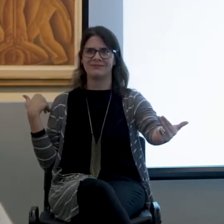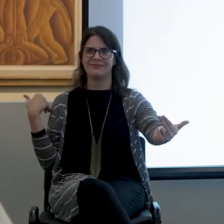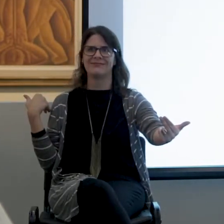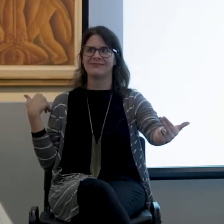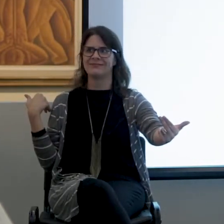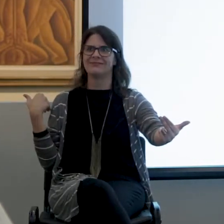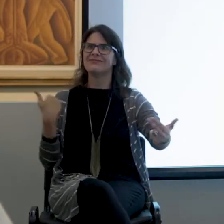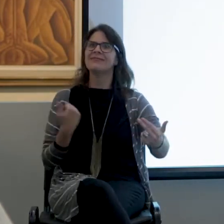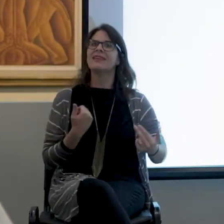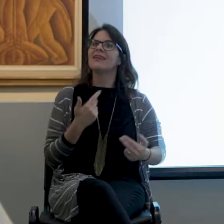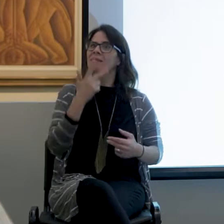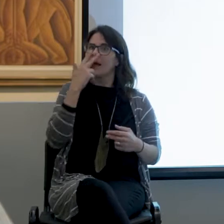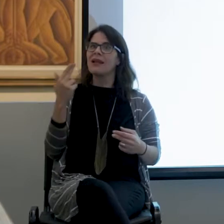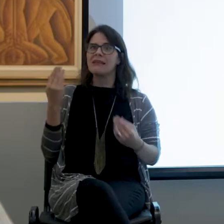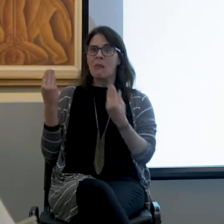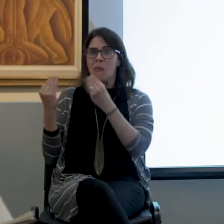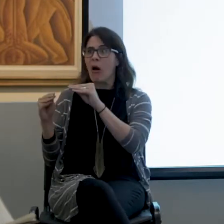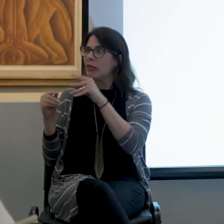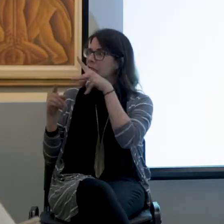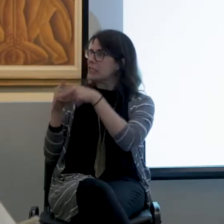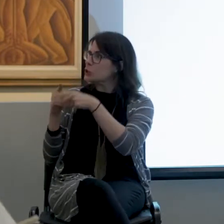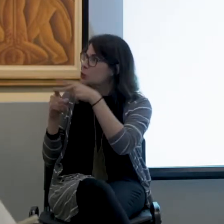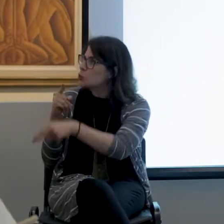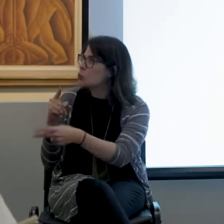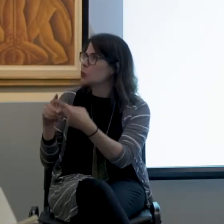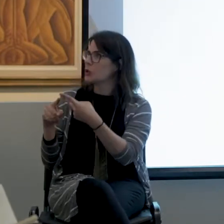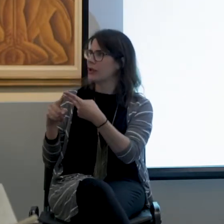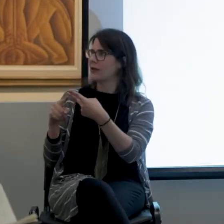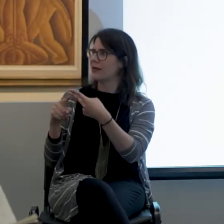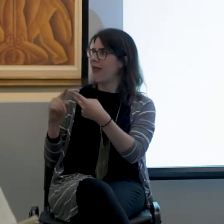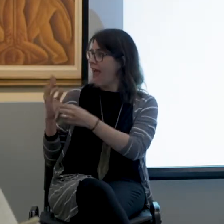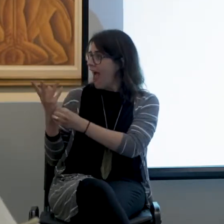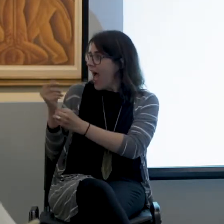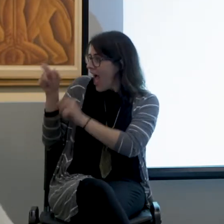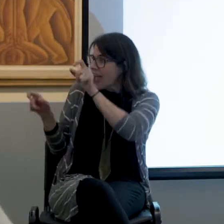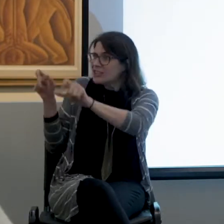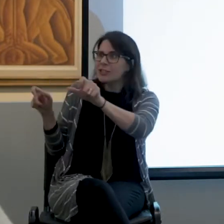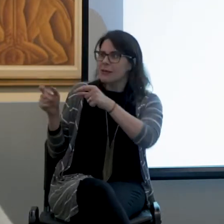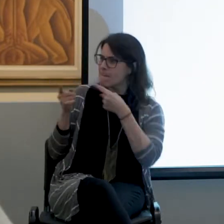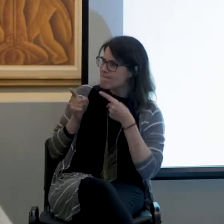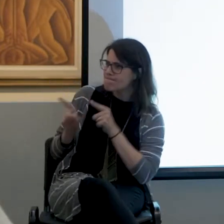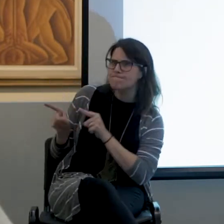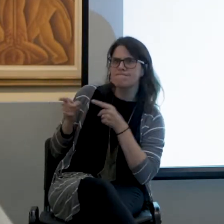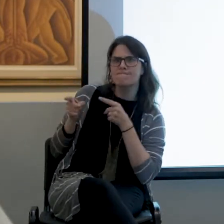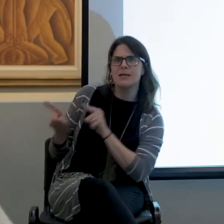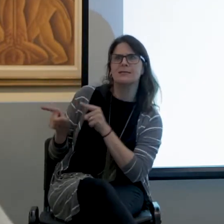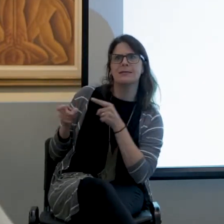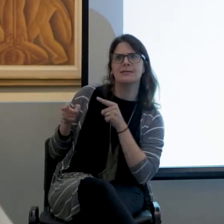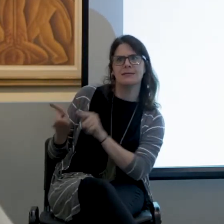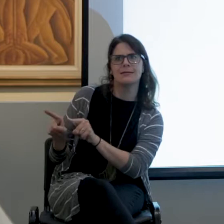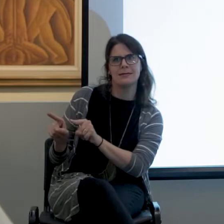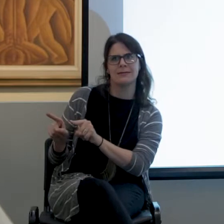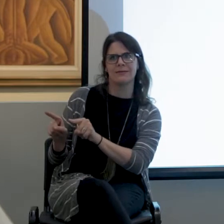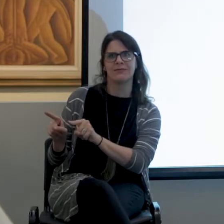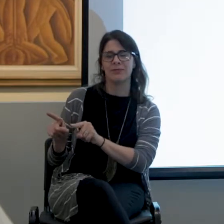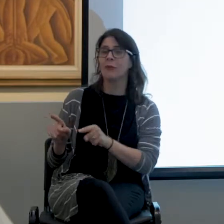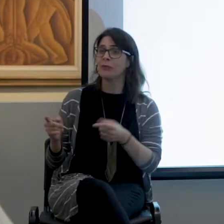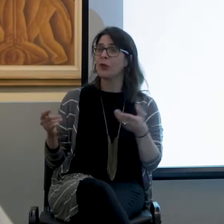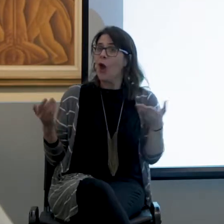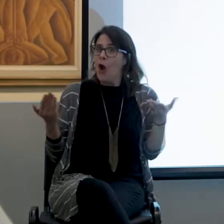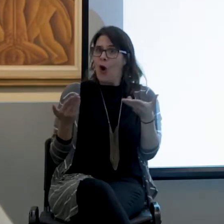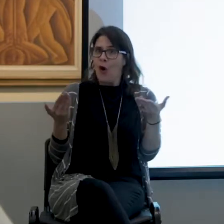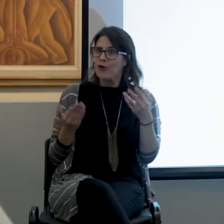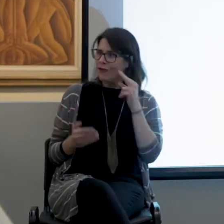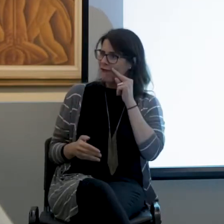Reintroduzem a censura, a perseguição e tal. Então, grandes artistas que hoje são considerados artistas fundamentais do modernismo,